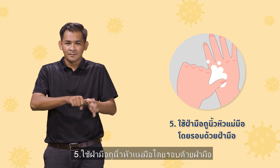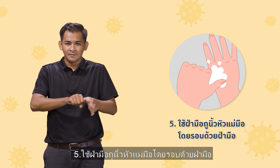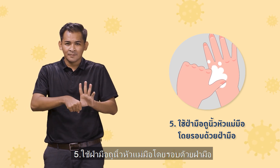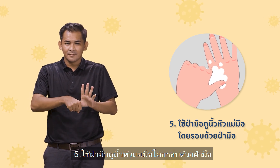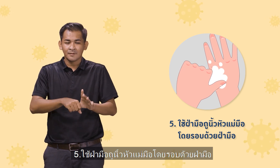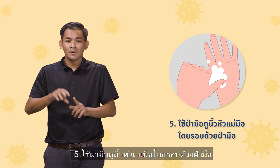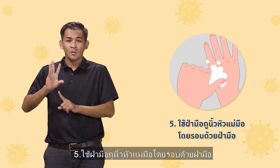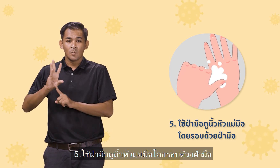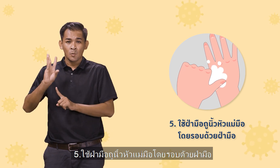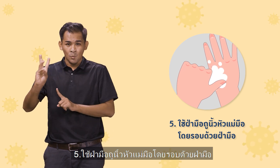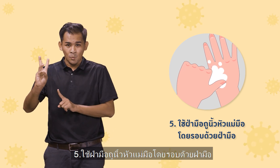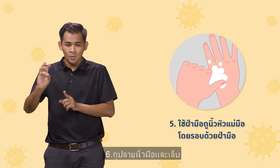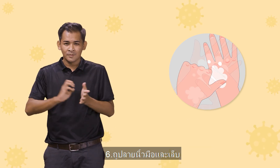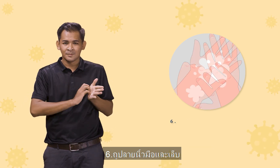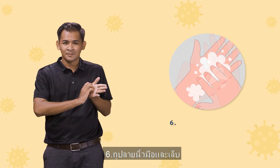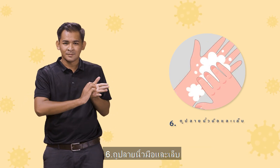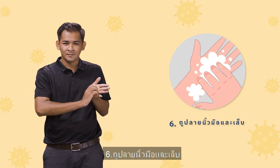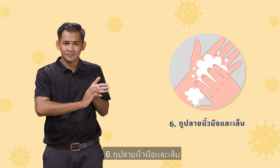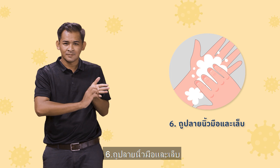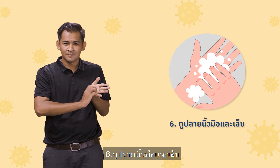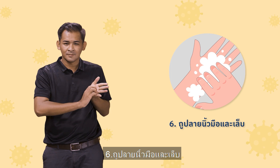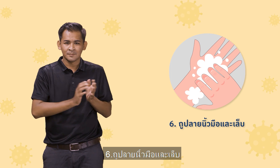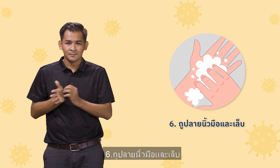ด้วยฝ่ามือ 6. ถูปลายนิ้วมือและเล็บ